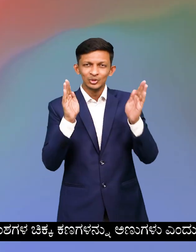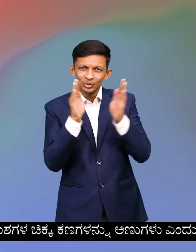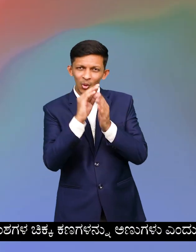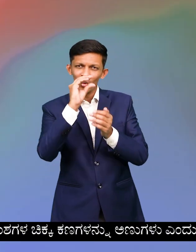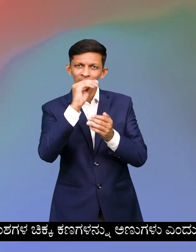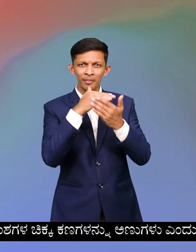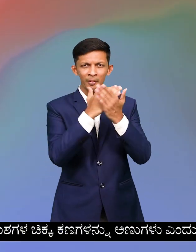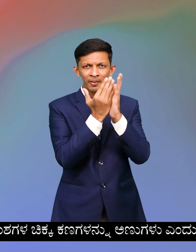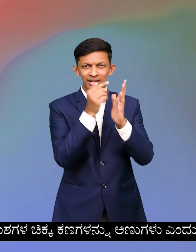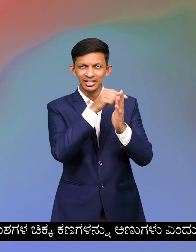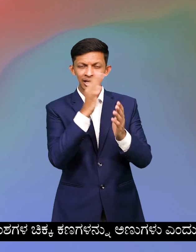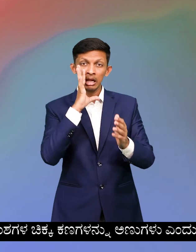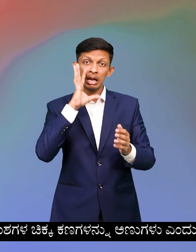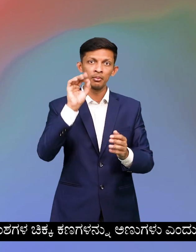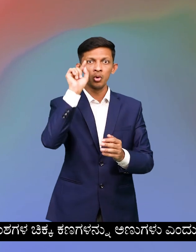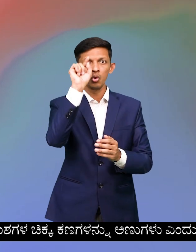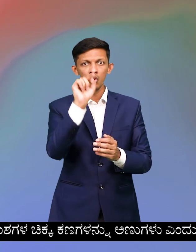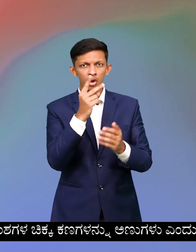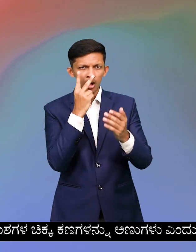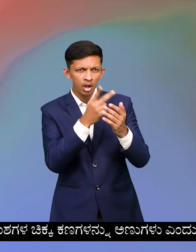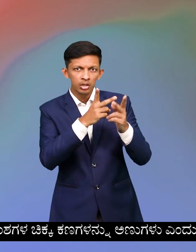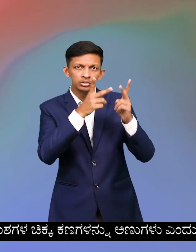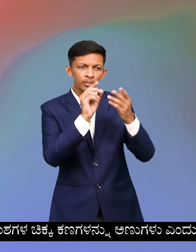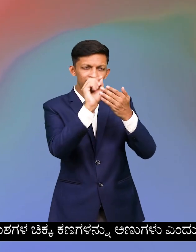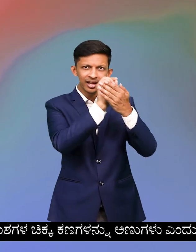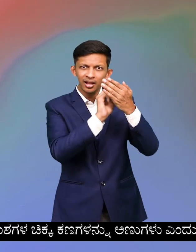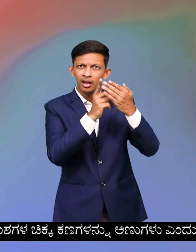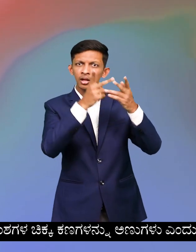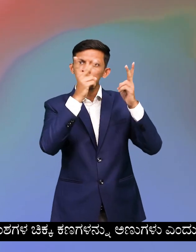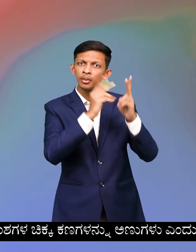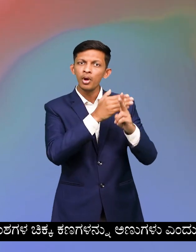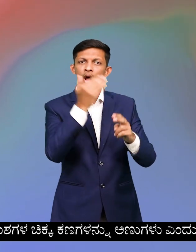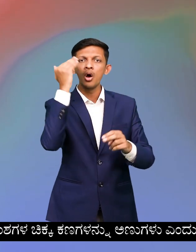ಸ್ಥಿರವಾಗಿರುವ ಅಂಶಗಳ ಚಿಕ್ಕ ಕಣಗಳನ್ನು ಅಣುಗಳು ಎಂದು ಕರೆಯಲಾಗುತ್ತದೆ.